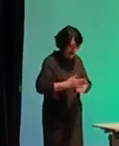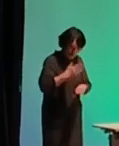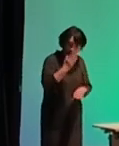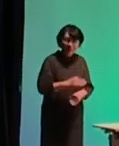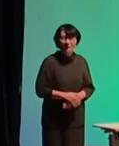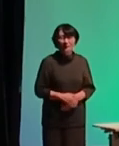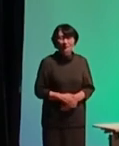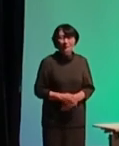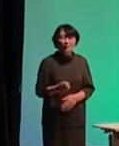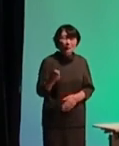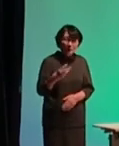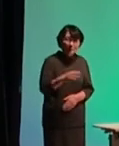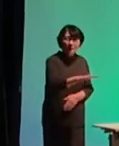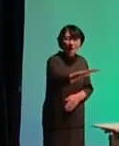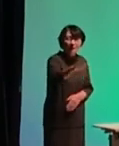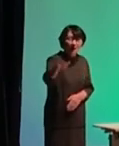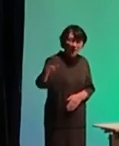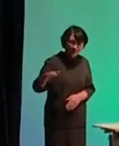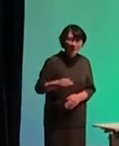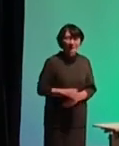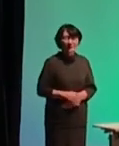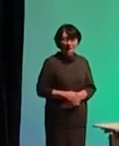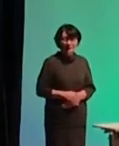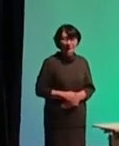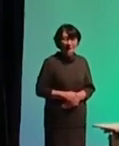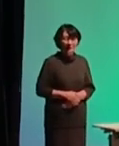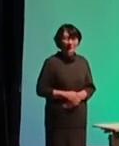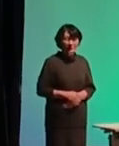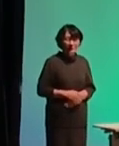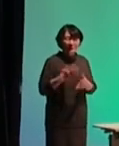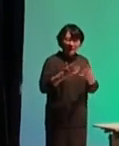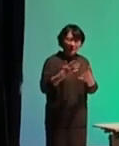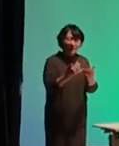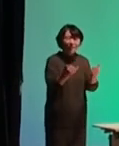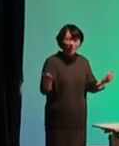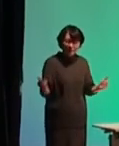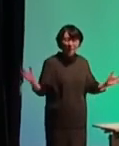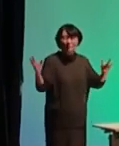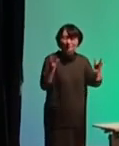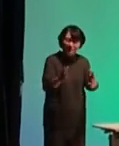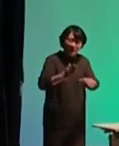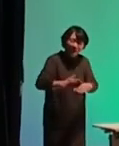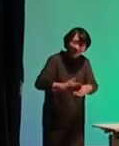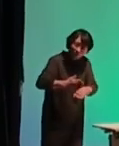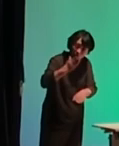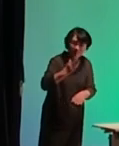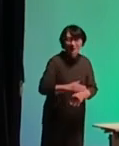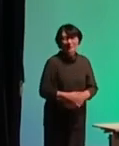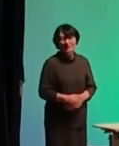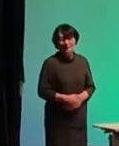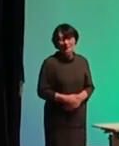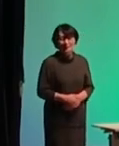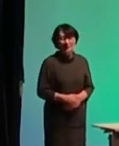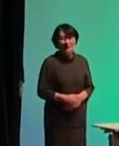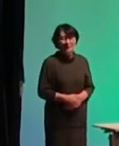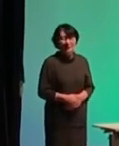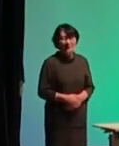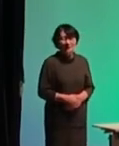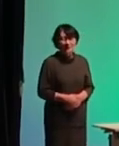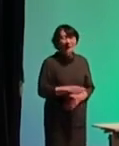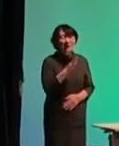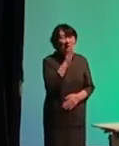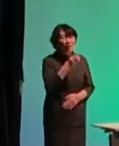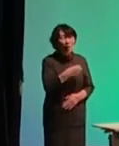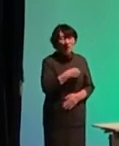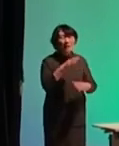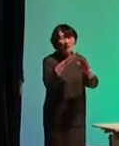。でまたこのようなセッションにですね多数参加いただきました。どうもありがとうございます。実行